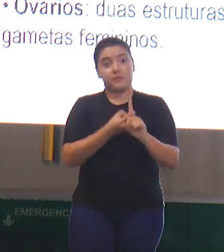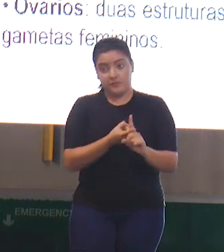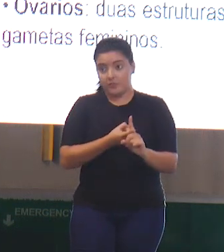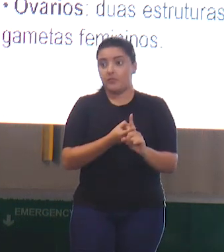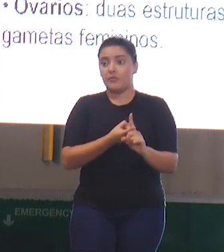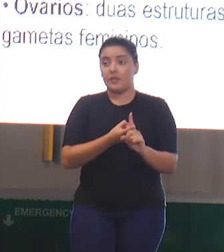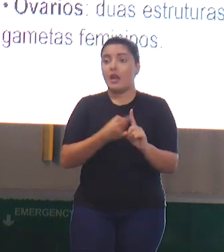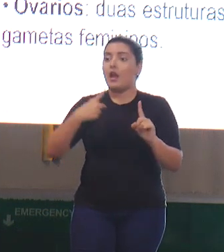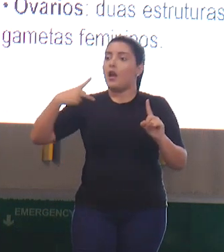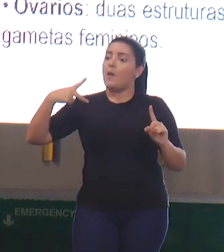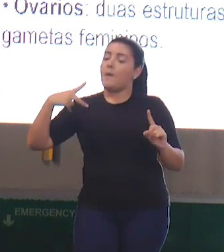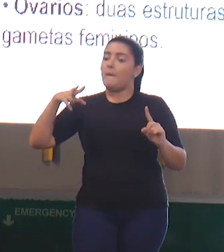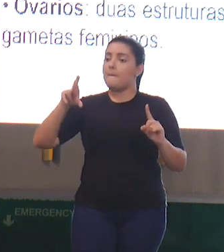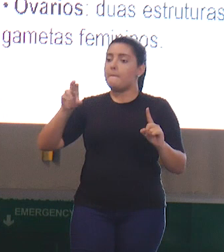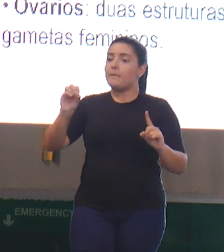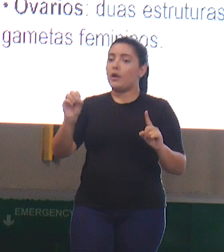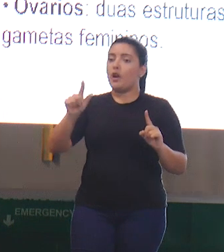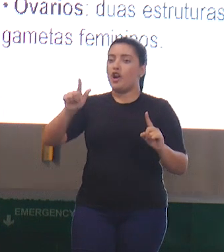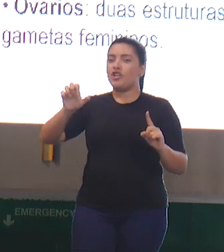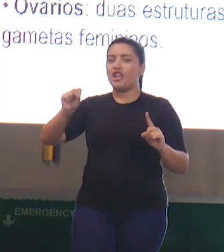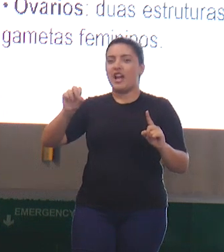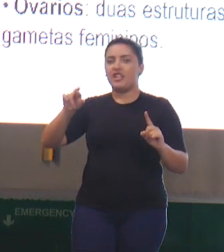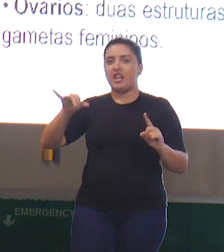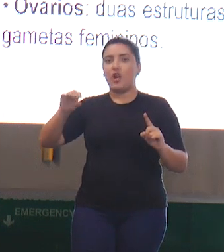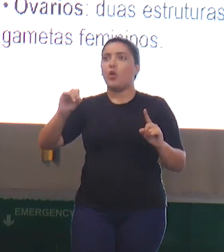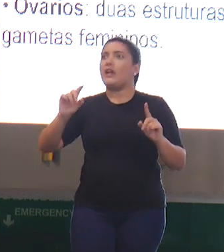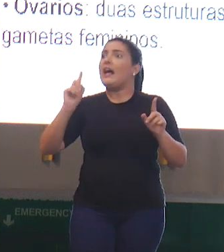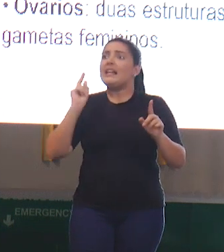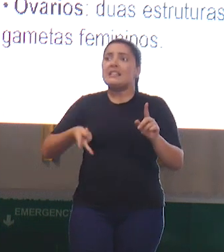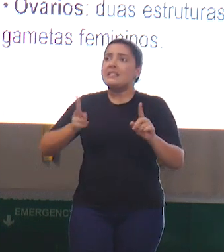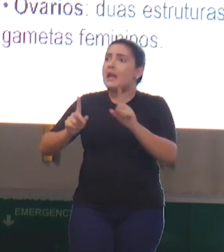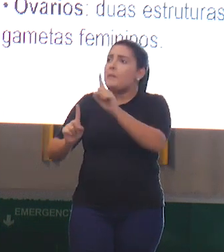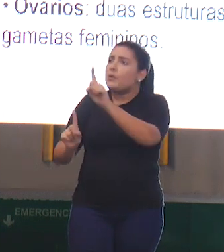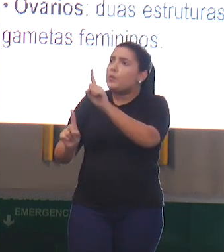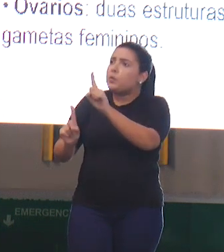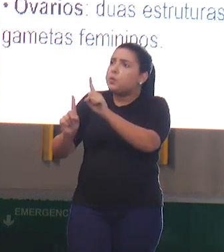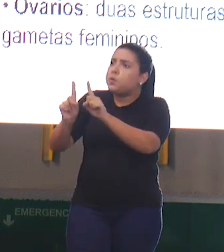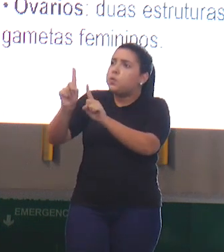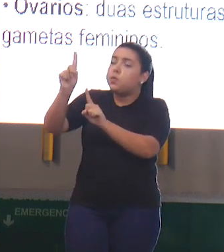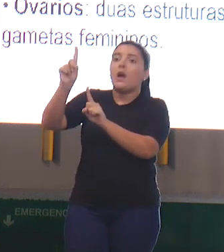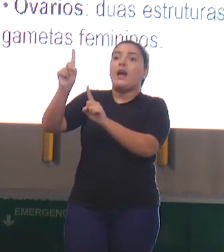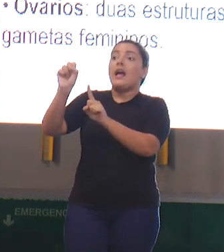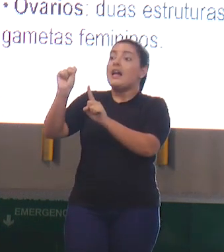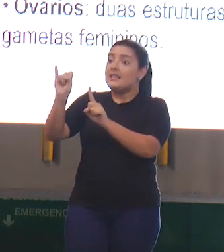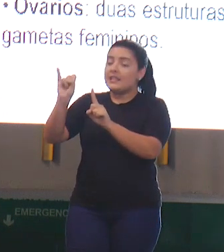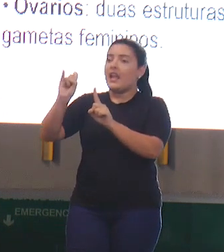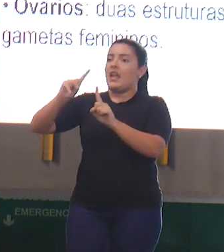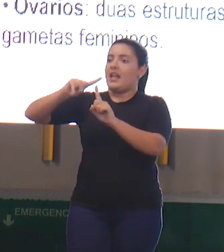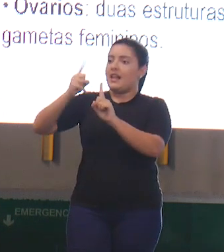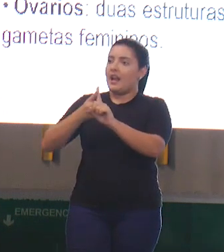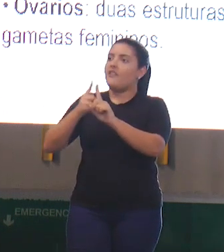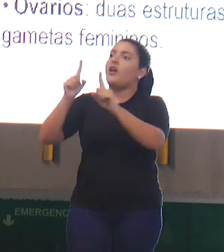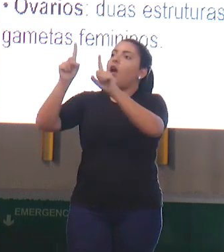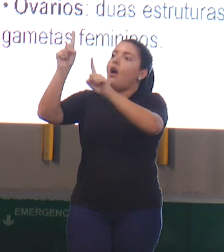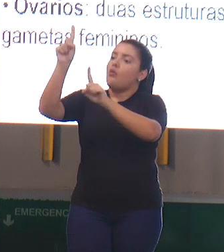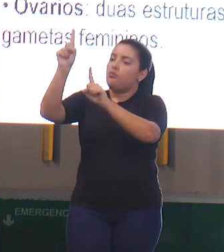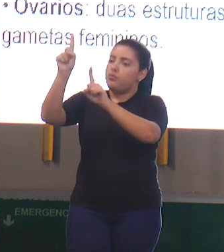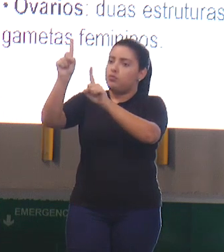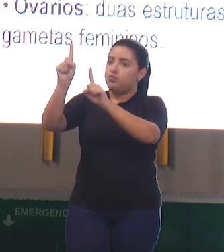essa progesterona deve se manter alta e cair lentamente durante o período gestacional,